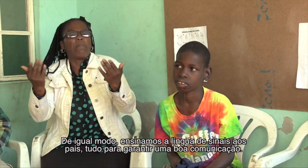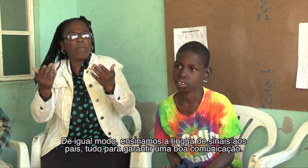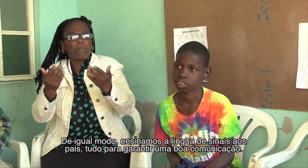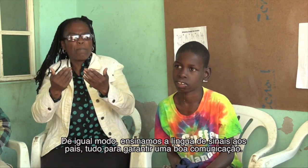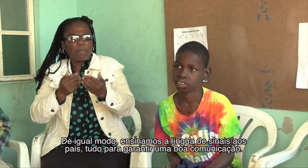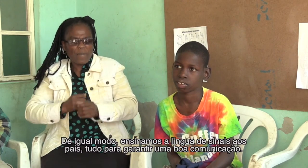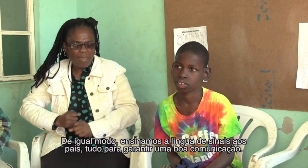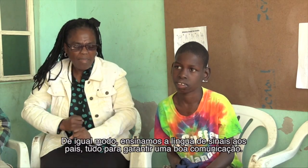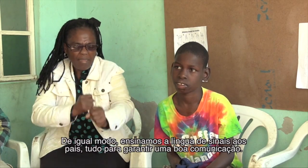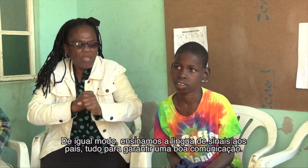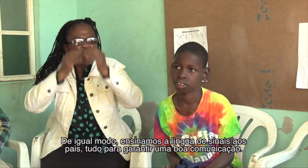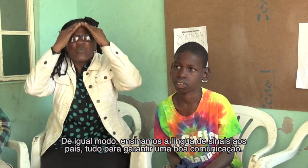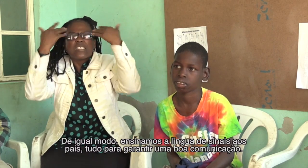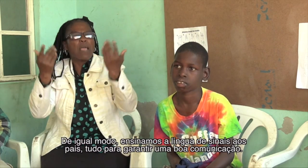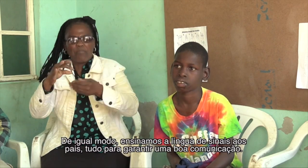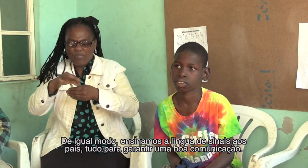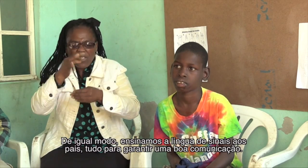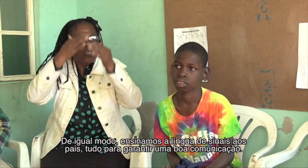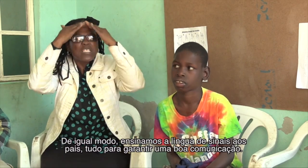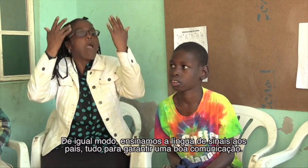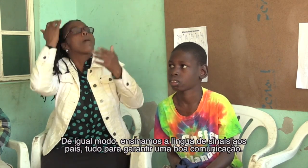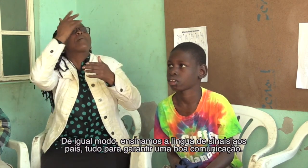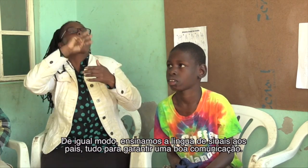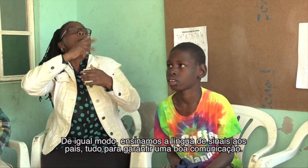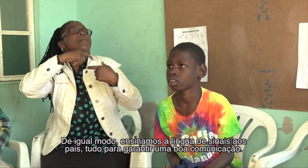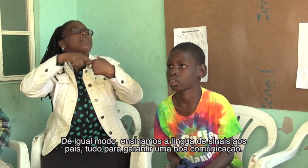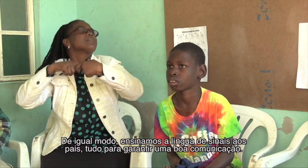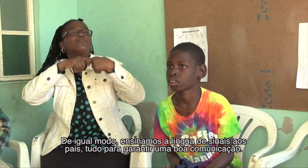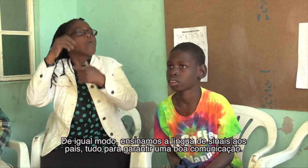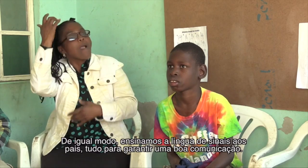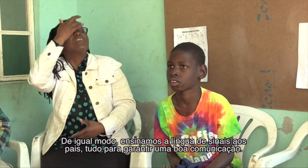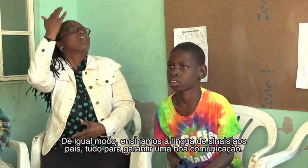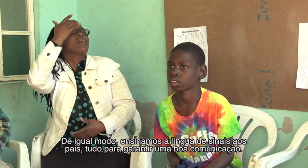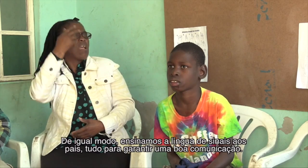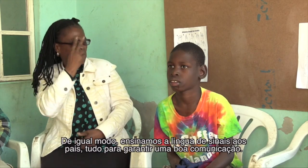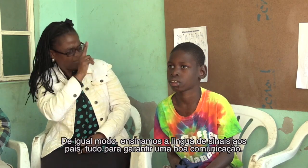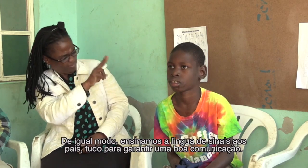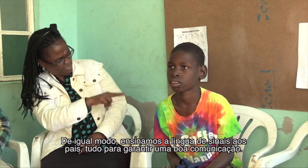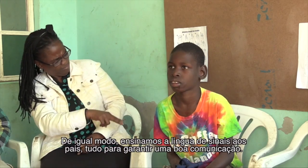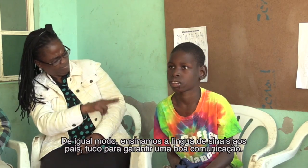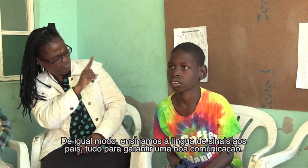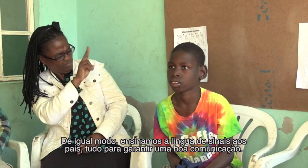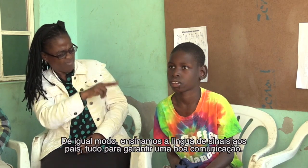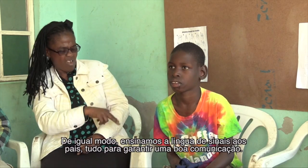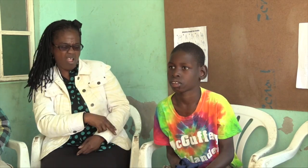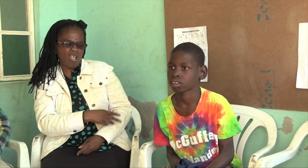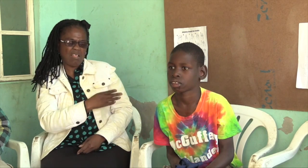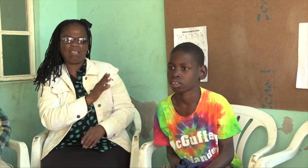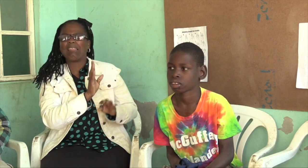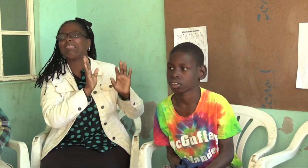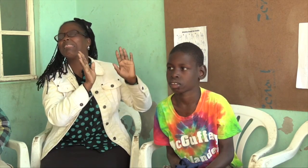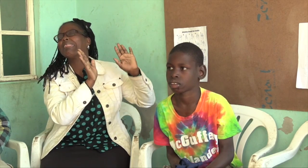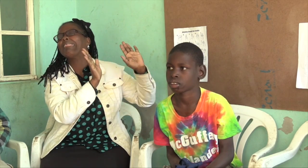modo, ensinamos a língua de sinais aos pais, tudo para garantir uma boa